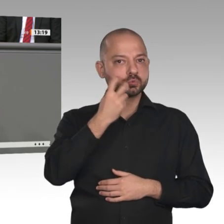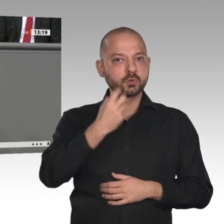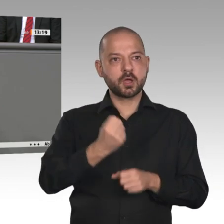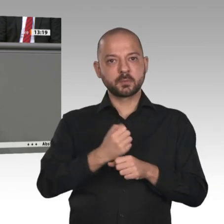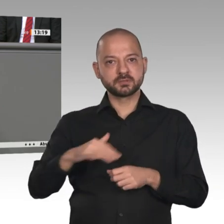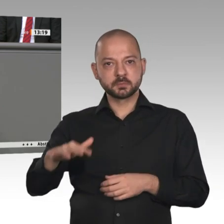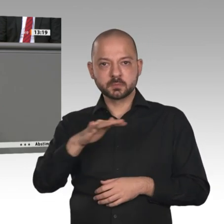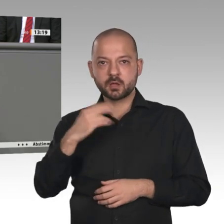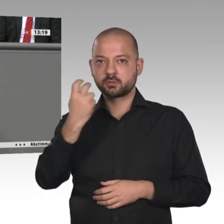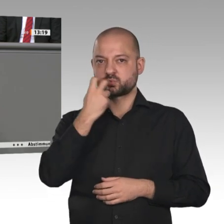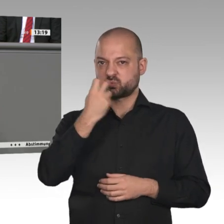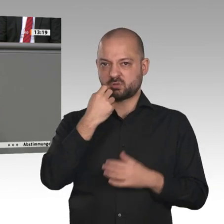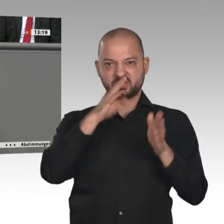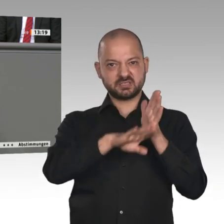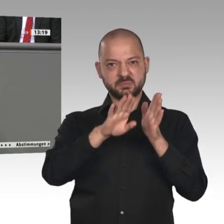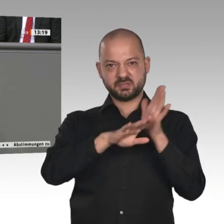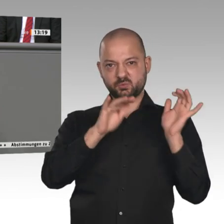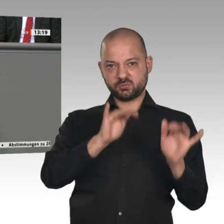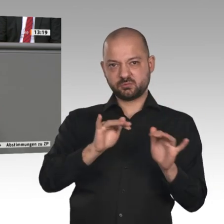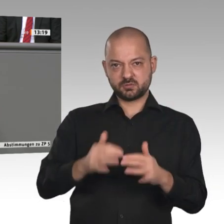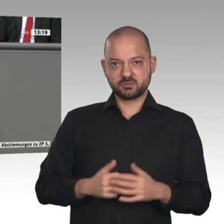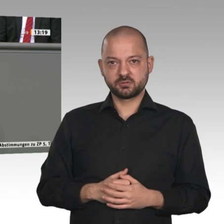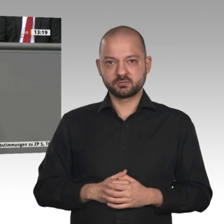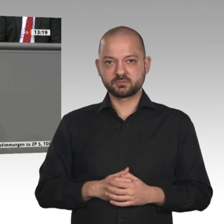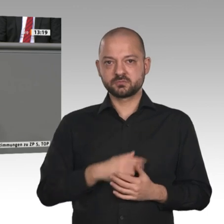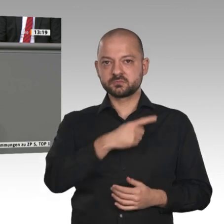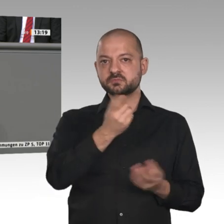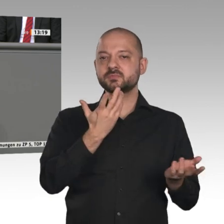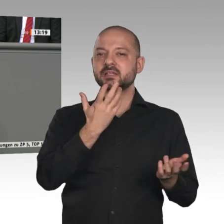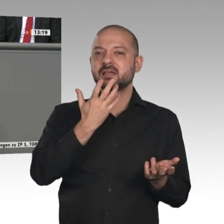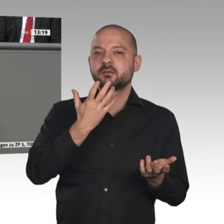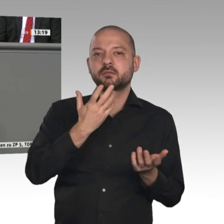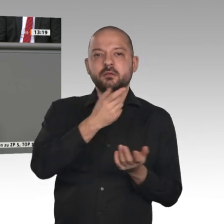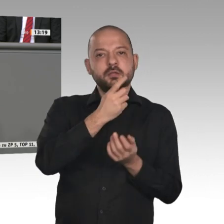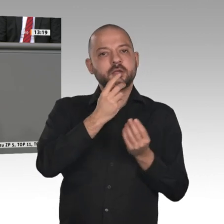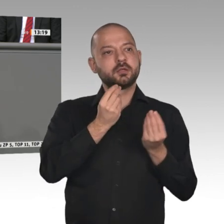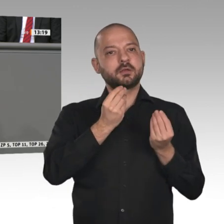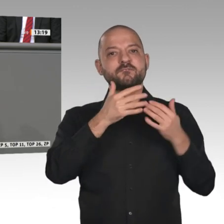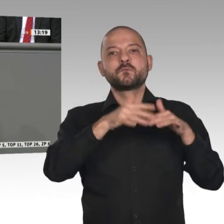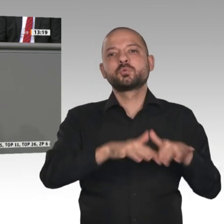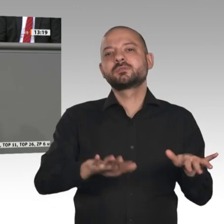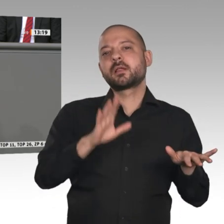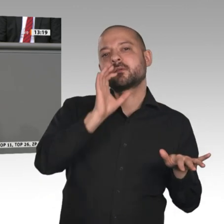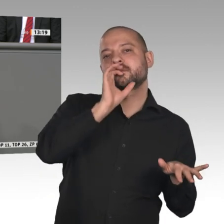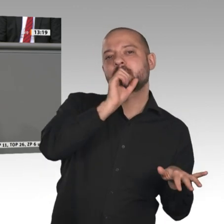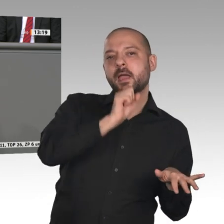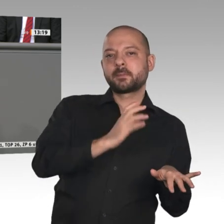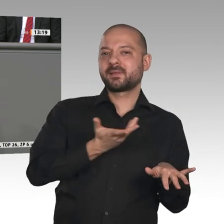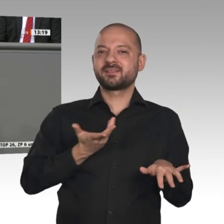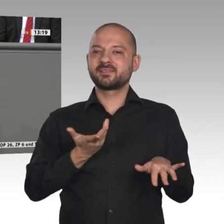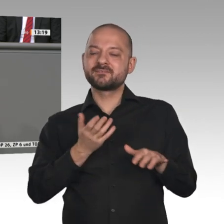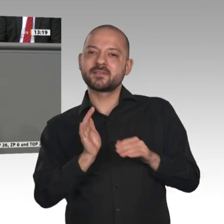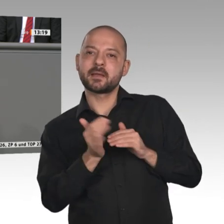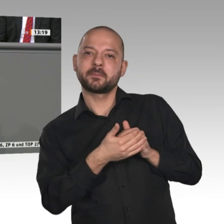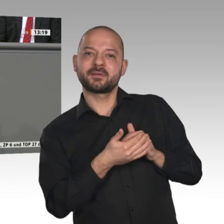ihre Wurzeln nicht verheimlichen und verbergen wollen, dass sie dann sich nicht ganz zu uns bekennen und nicht ganz